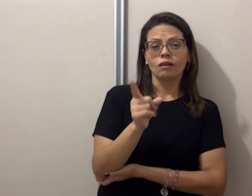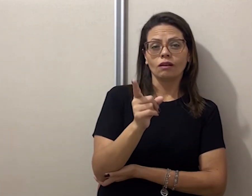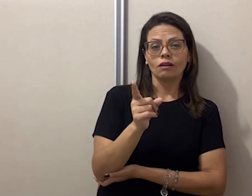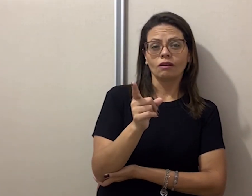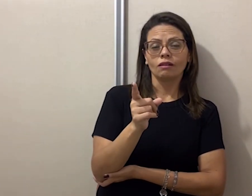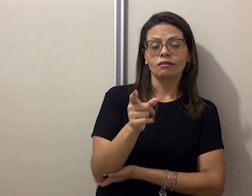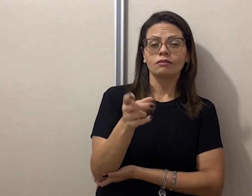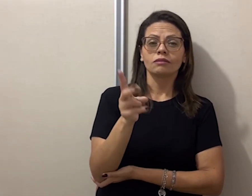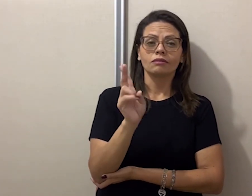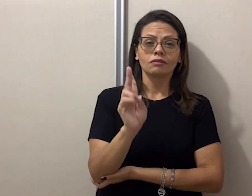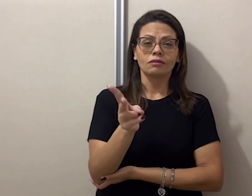1 real,